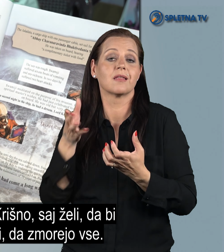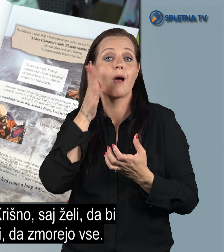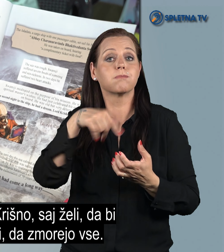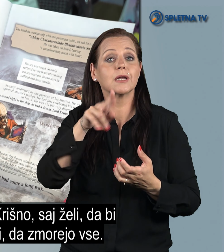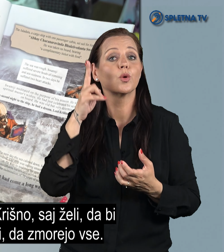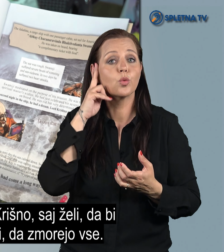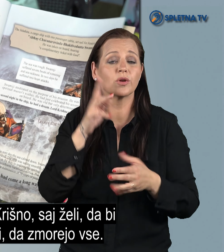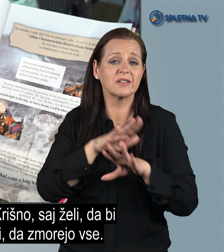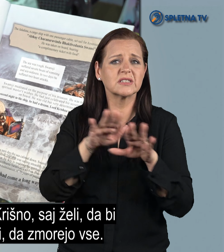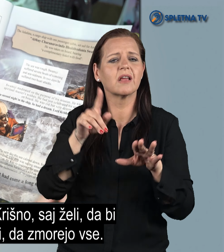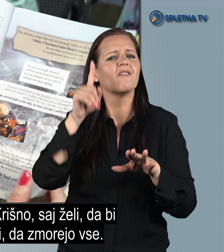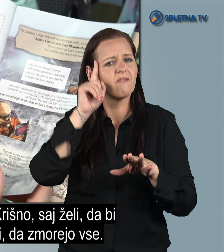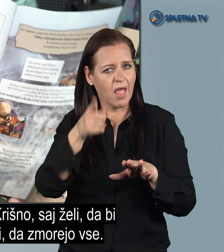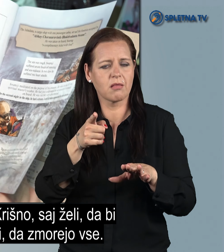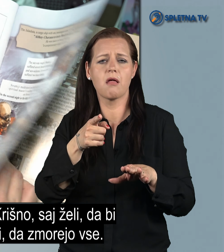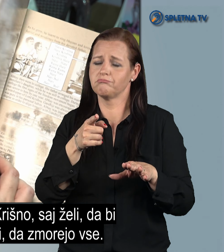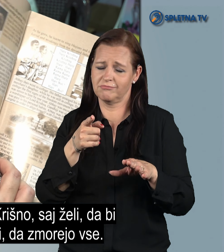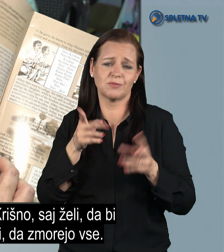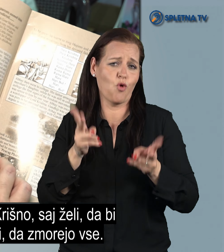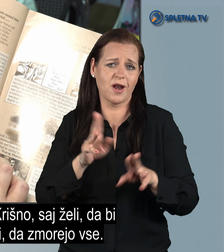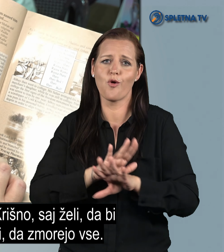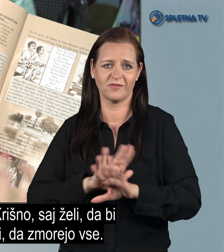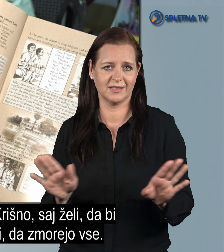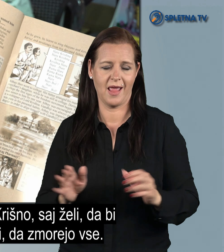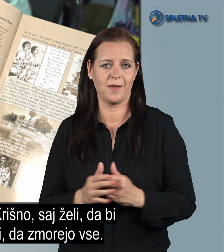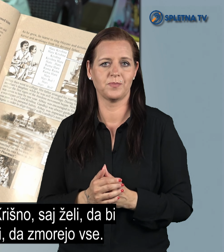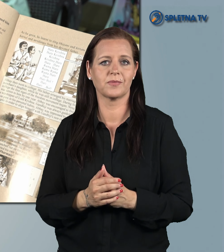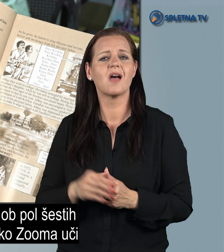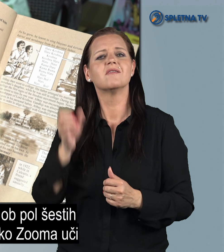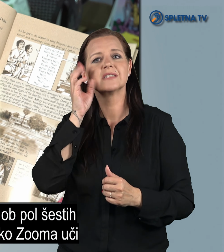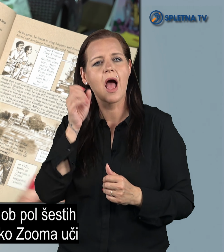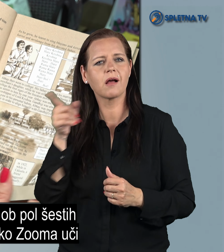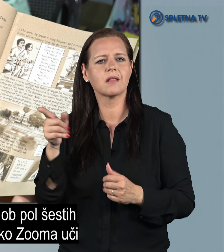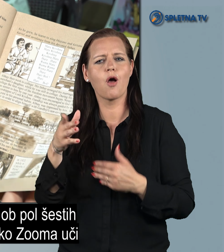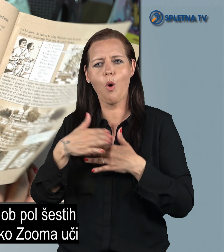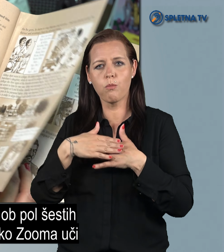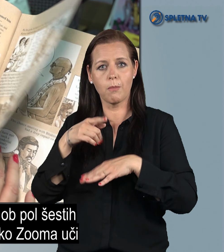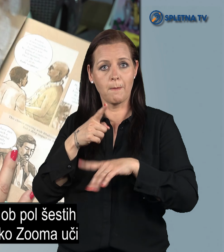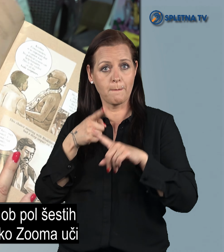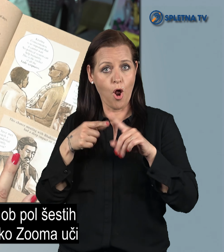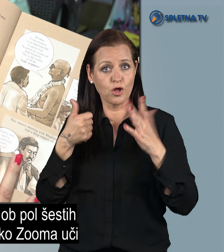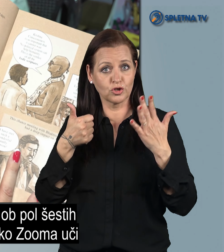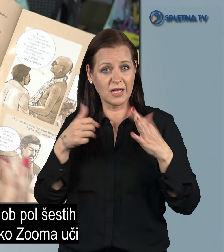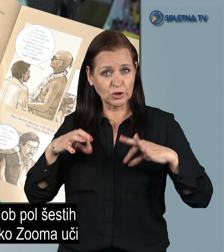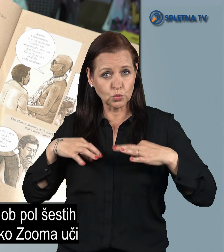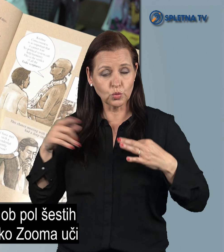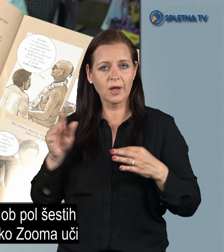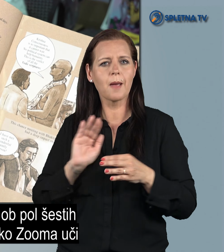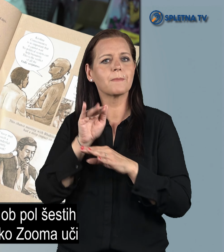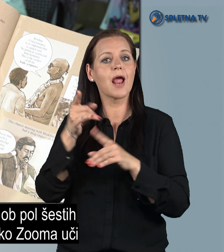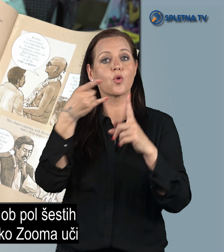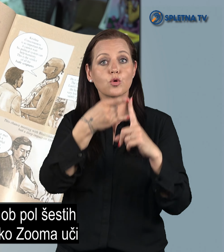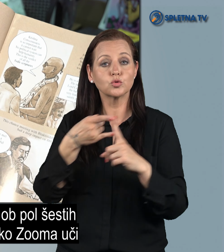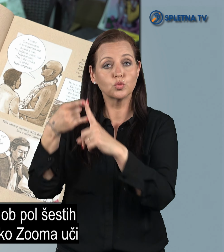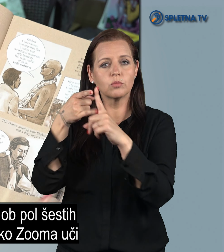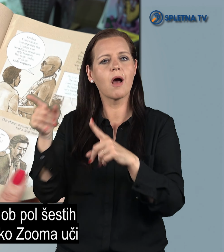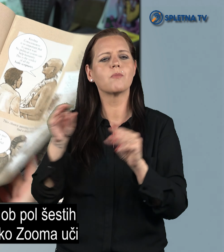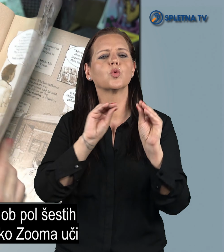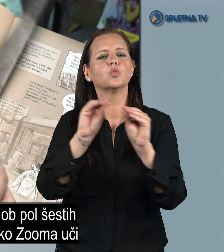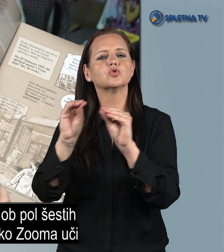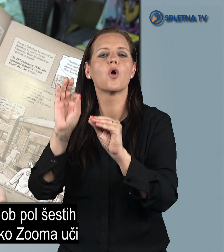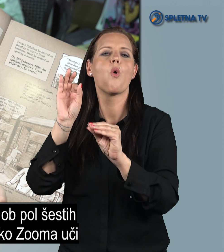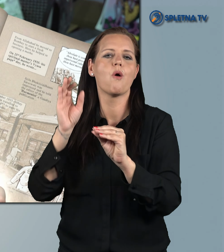vsi gluhi vedeli, da zmorejo vse. Vsak dan ob 5:30 zjutraj preko Zooma